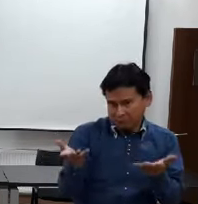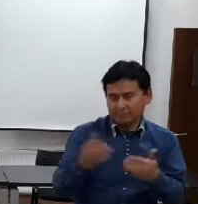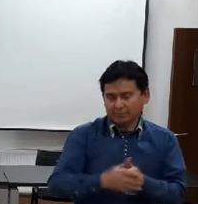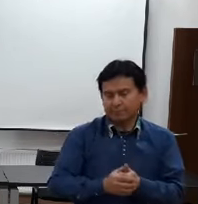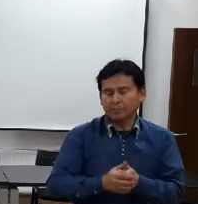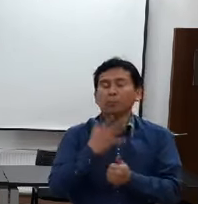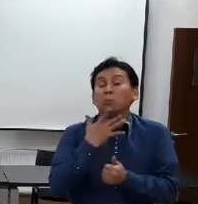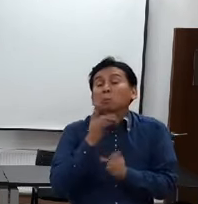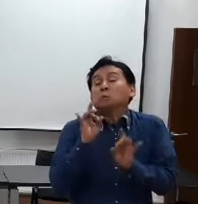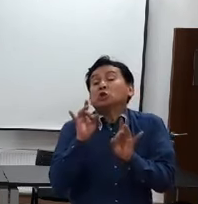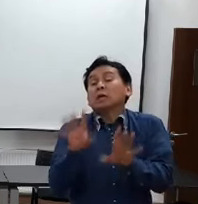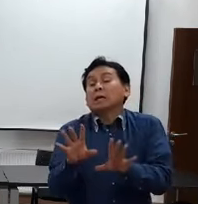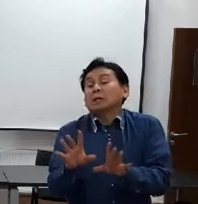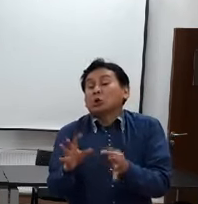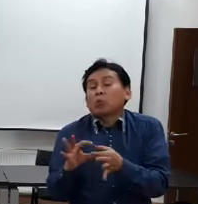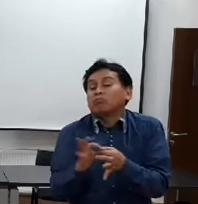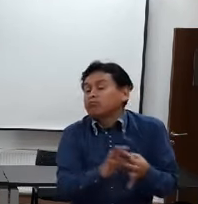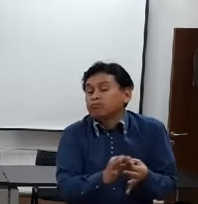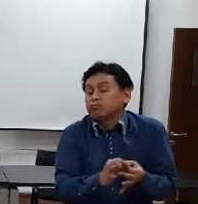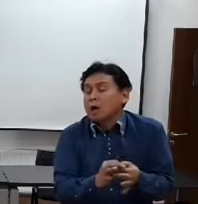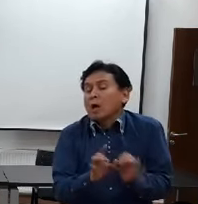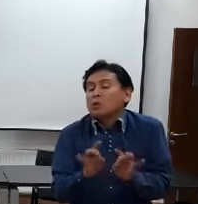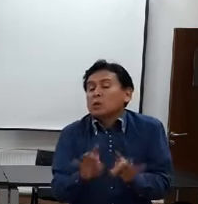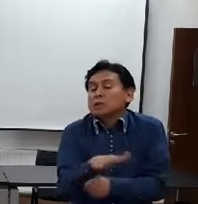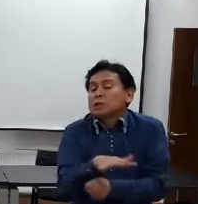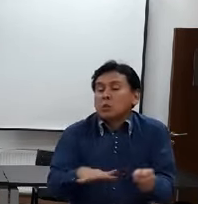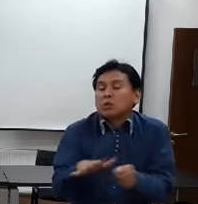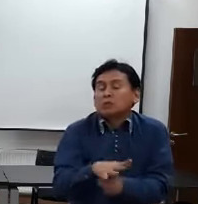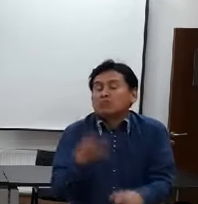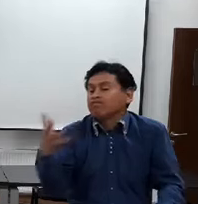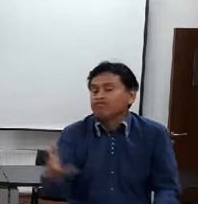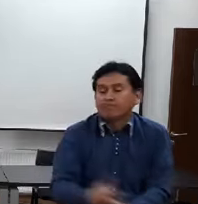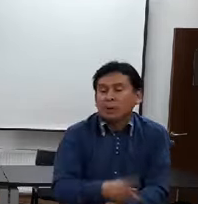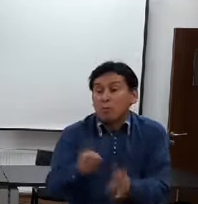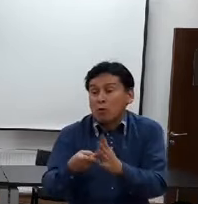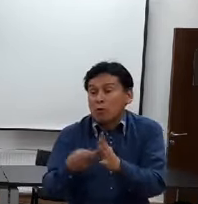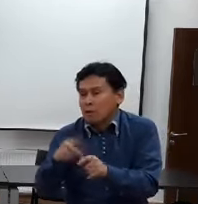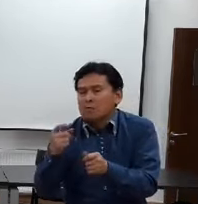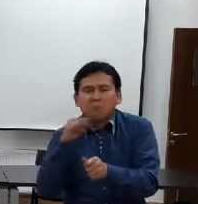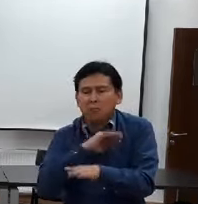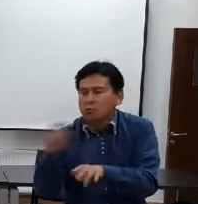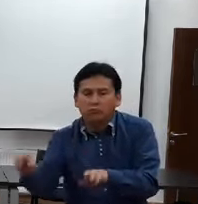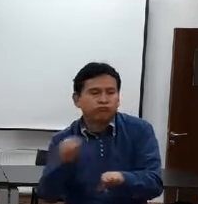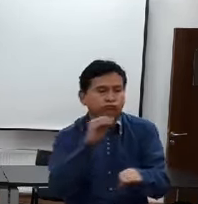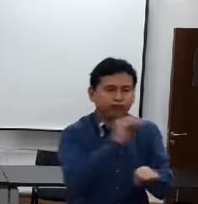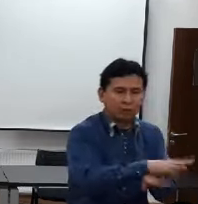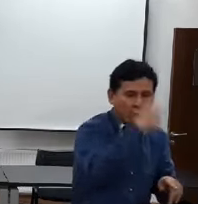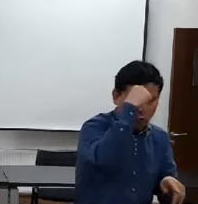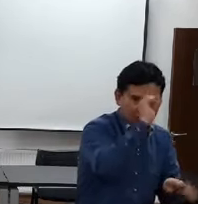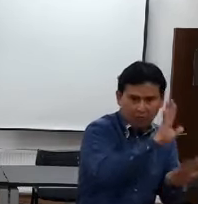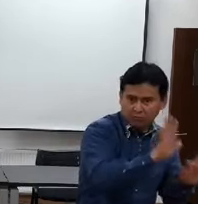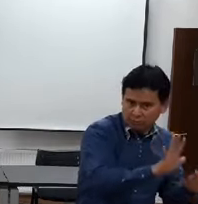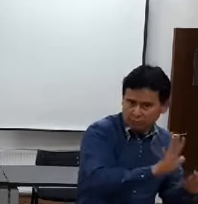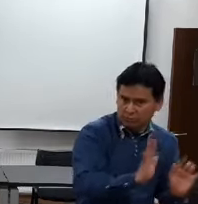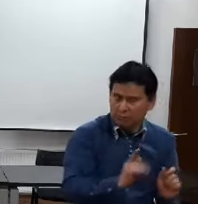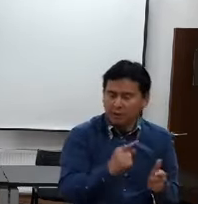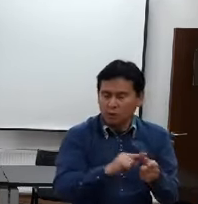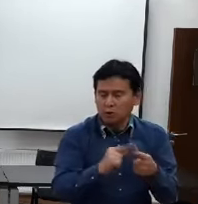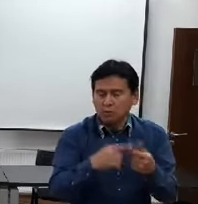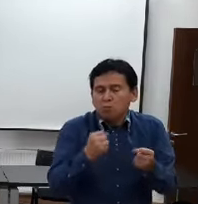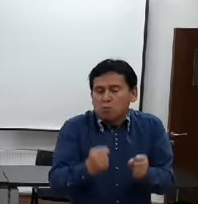por si ocurriera algún problema mayor de salud si los usuarios de las residencias